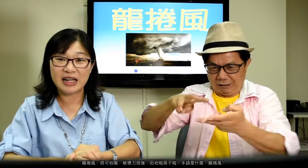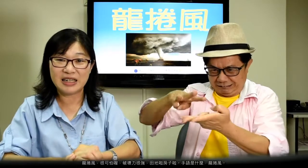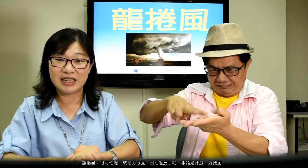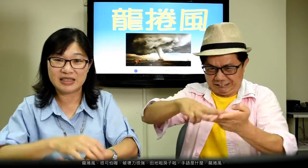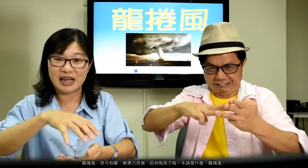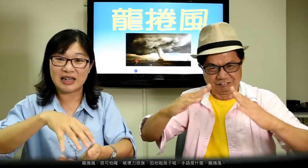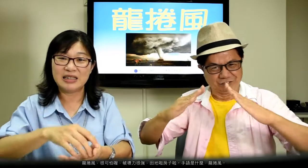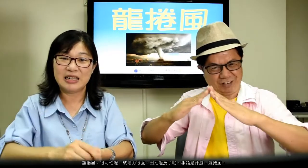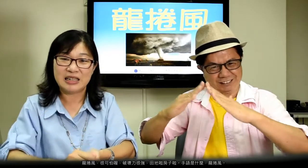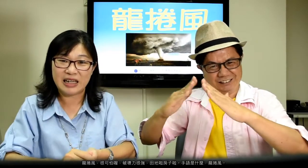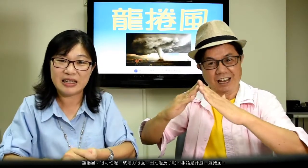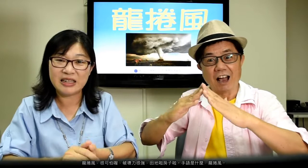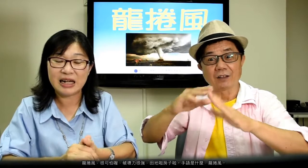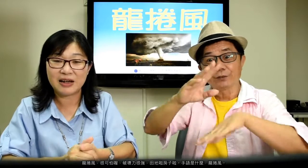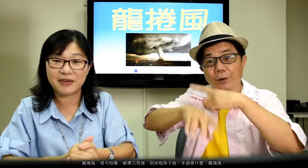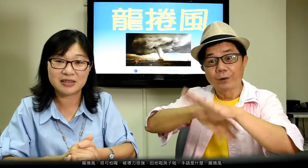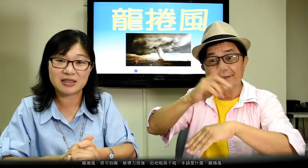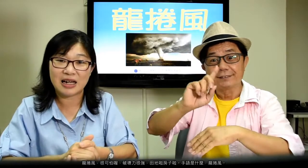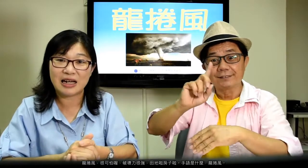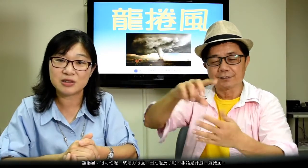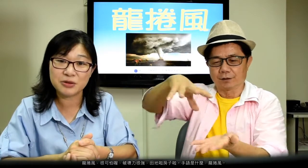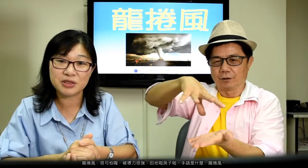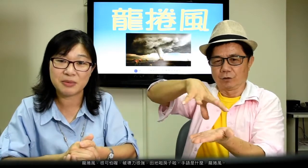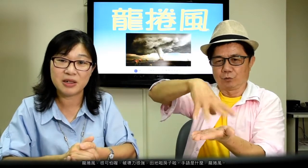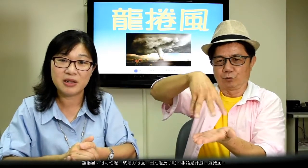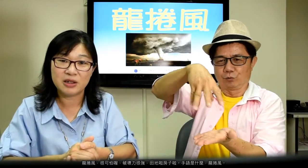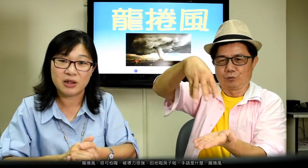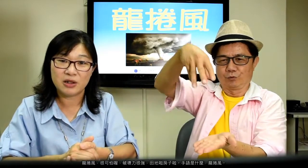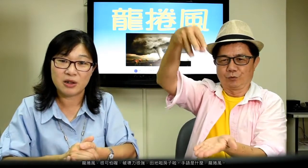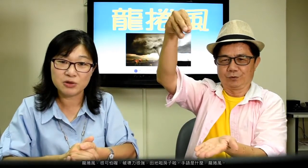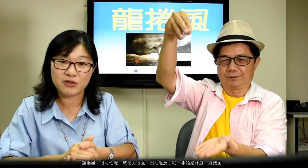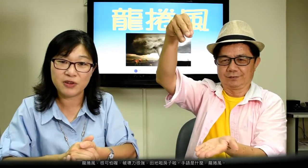力很强，田地啦、房子啦。手语是什么？龙卷风，